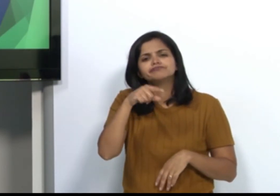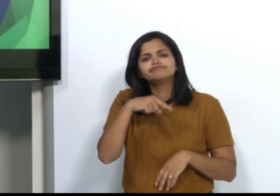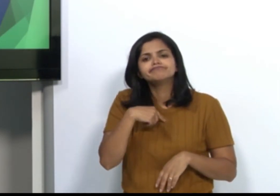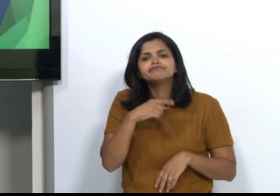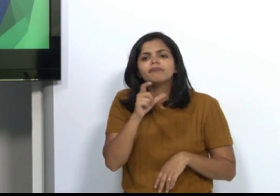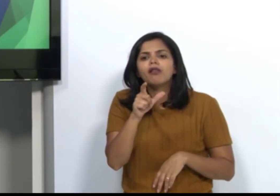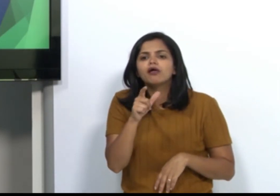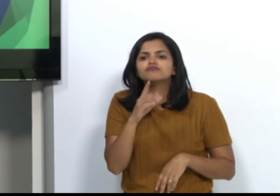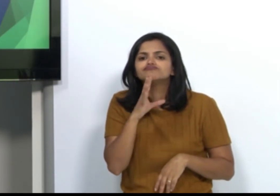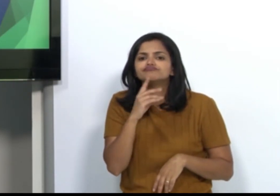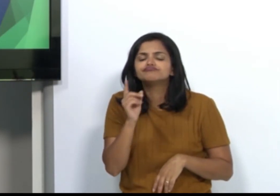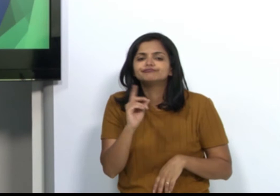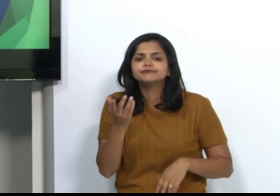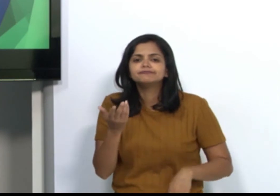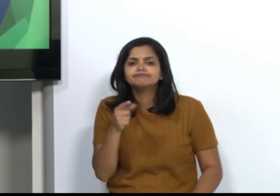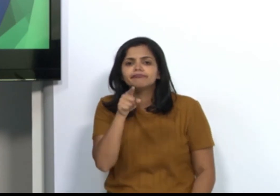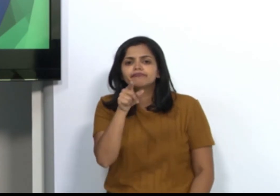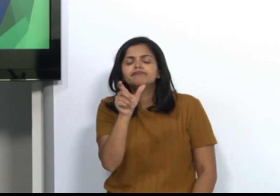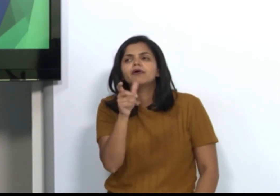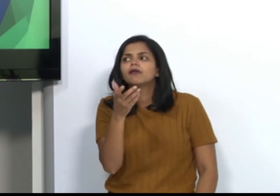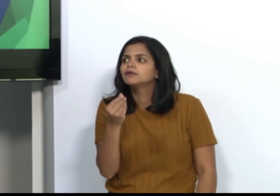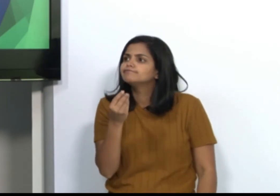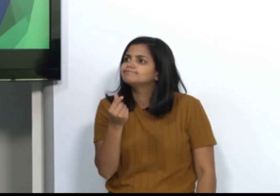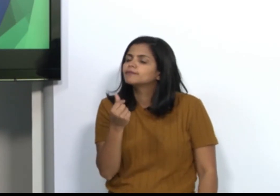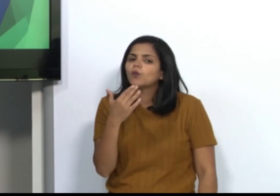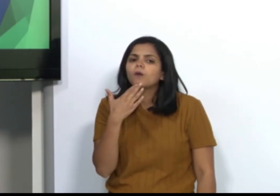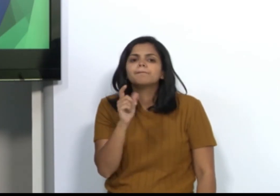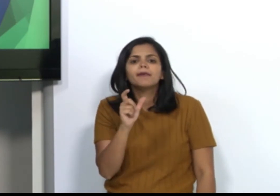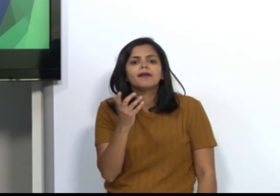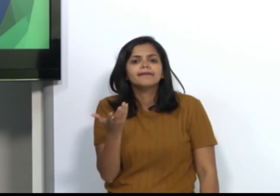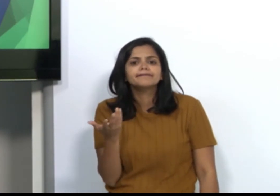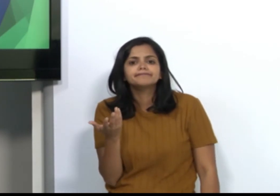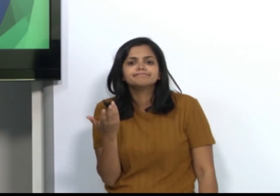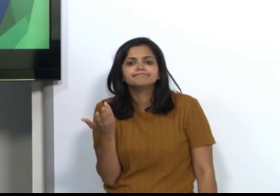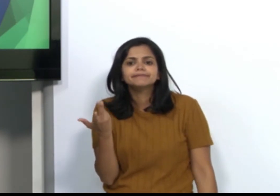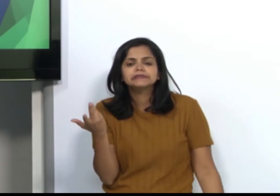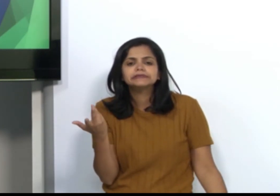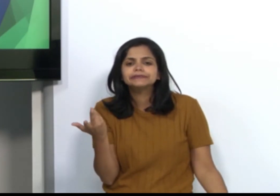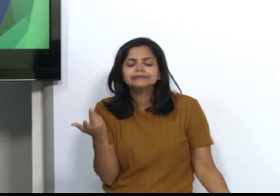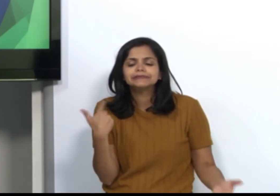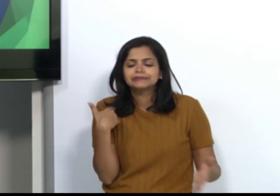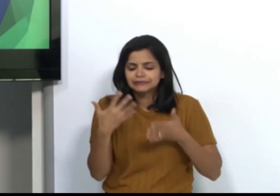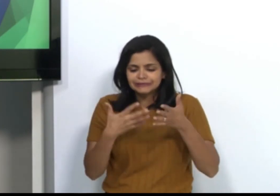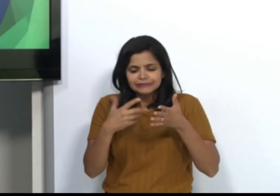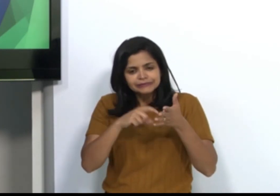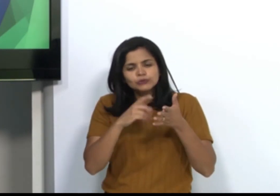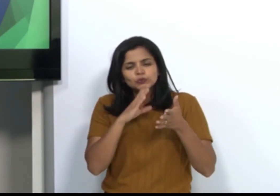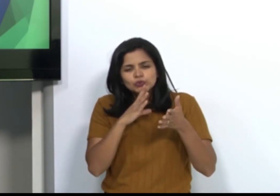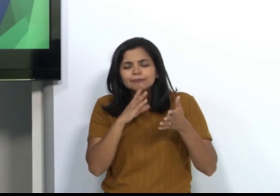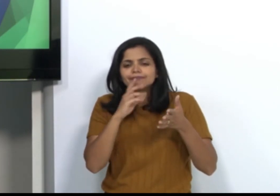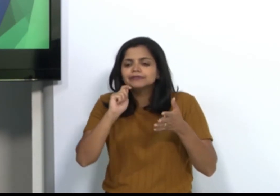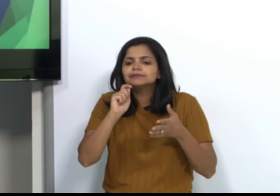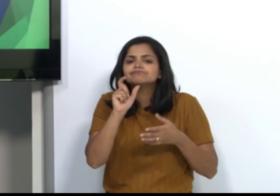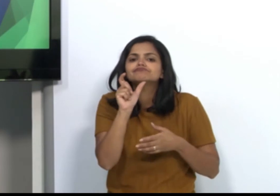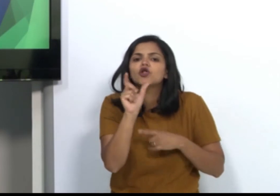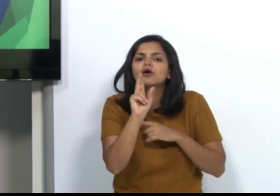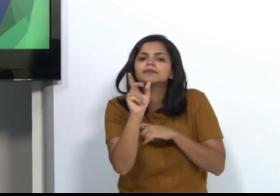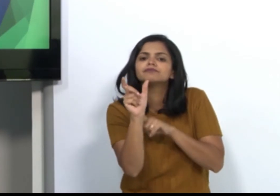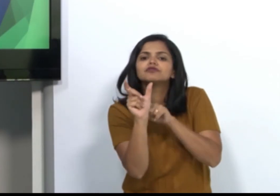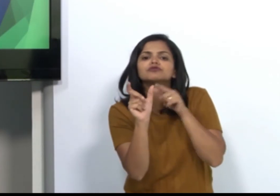a determinada palavra, o que fazer? Conheço o sinal, mas não conheço a palavra.